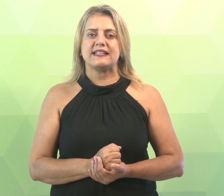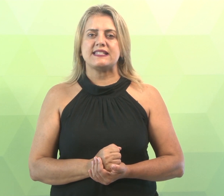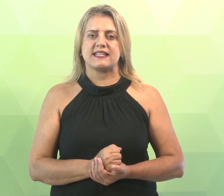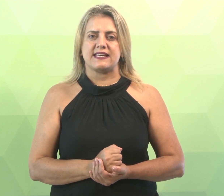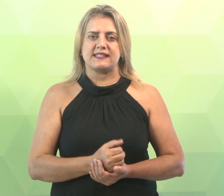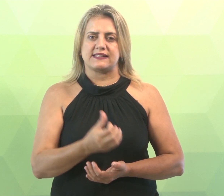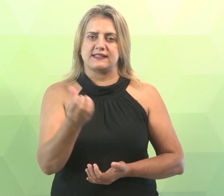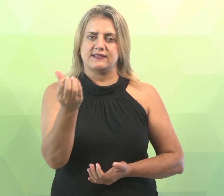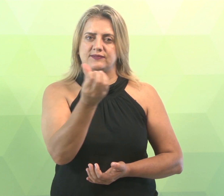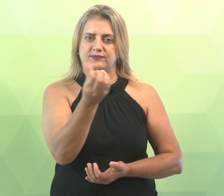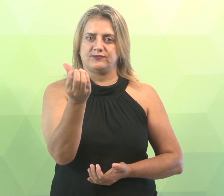66.